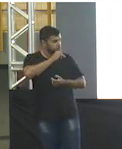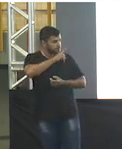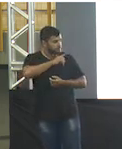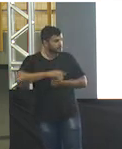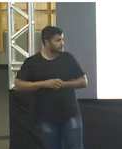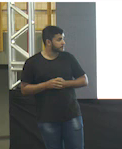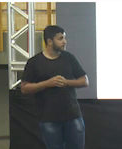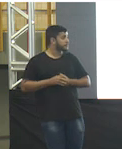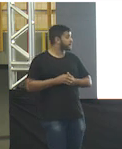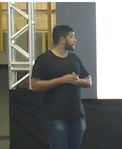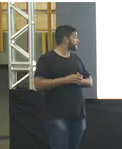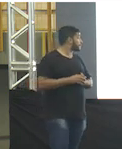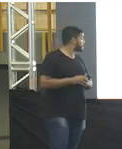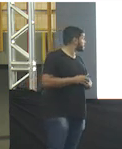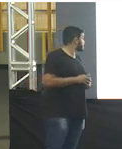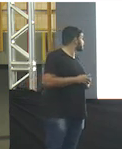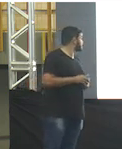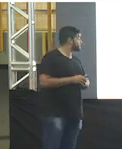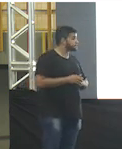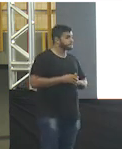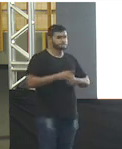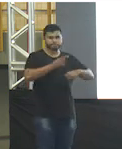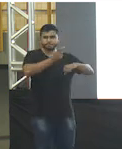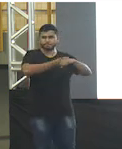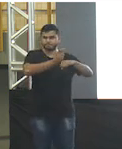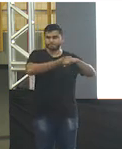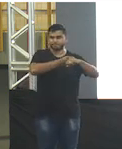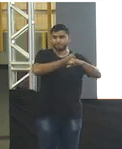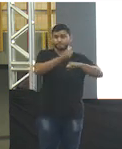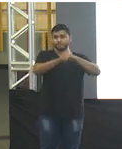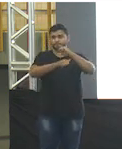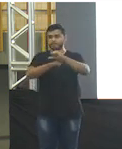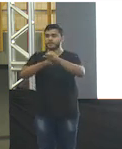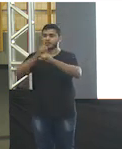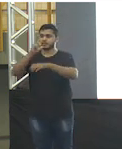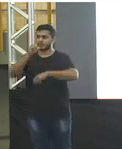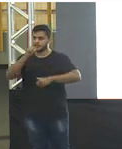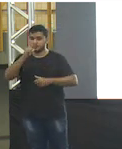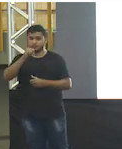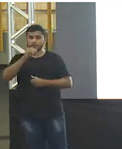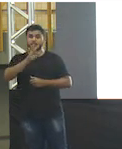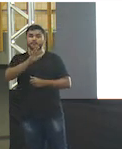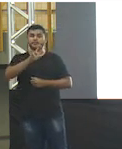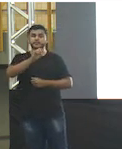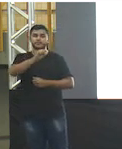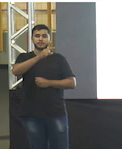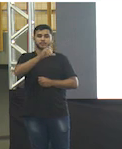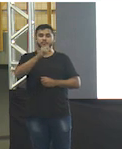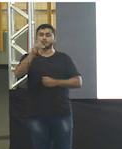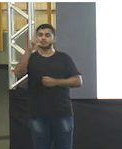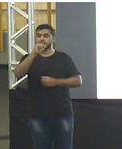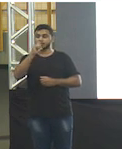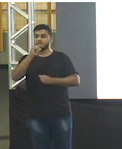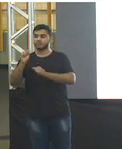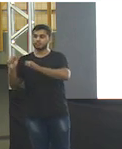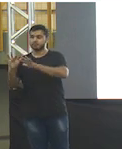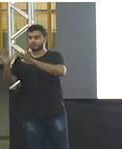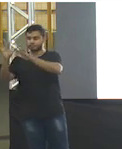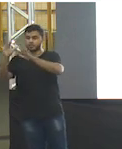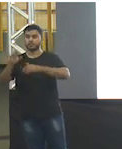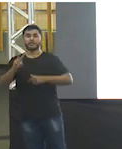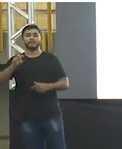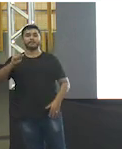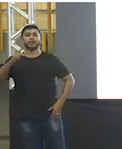ó, mudança do sólido para o líquido. A gente chama de quê? Fusão. Líquido para gasoso,